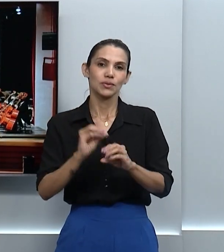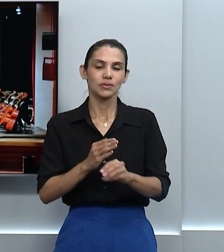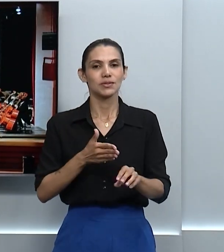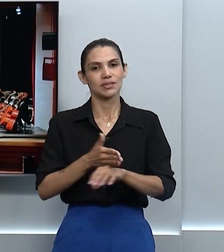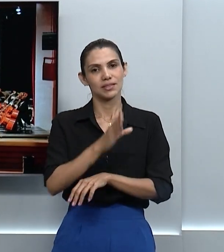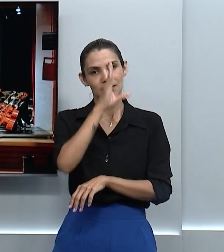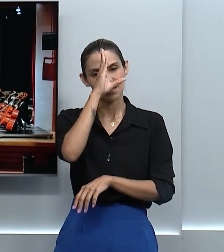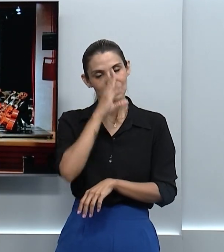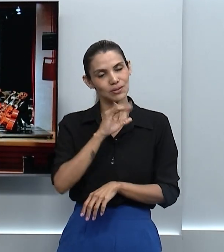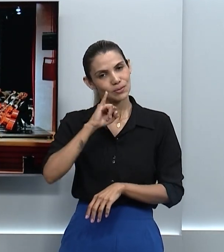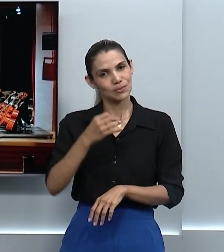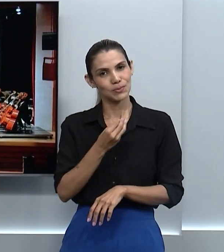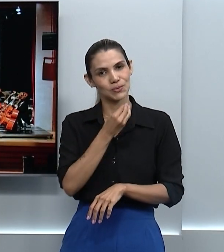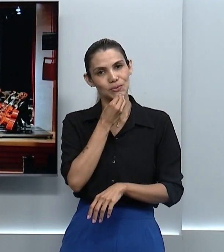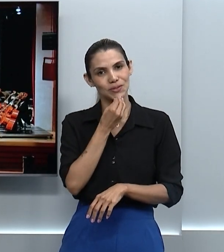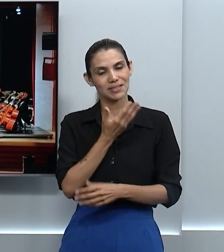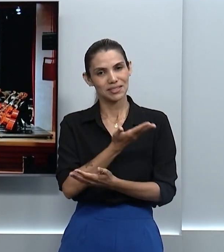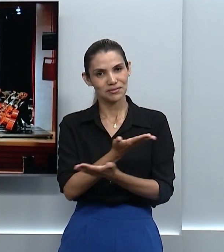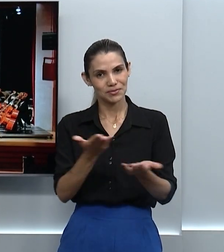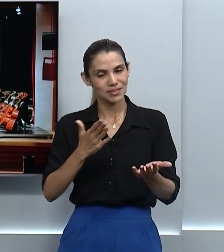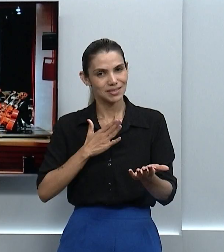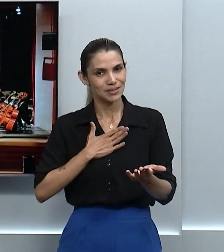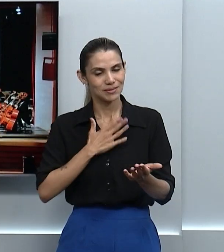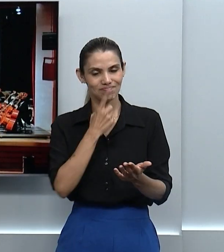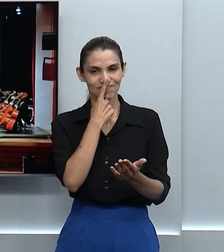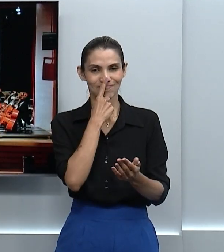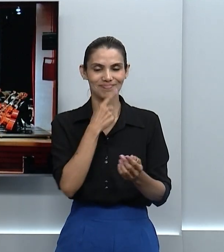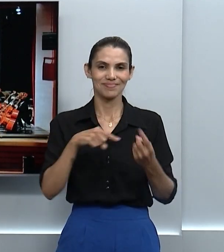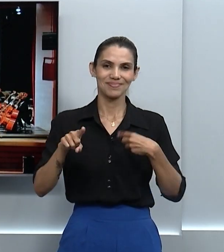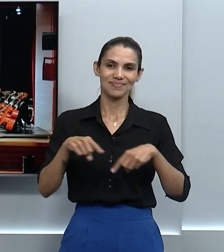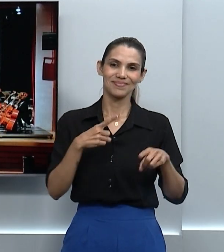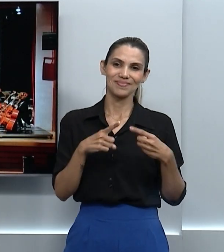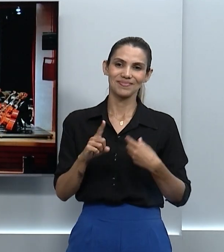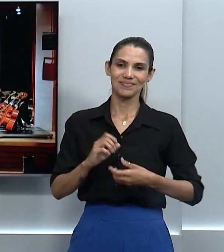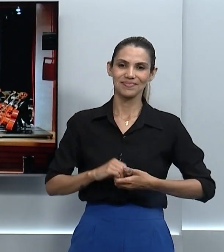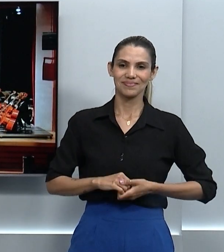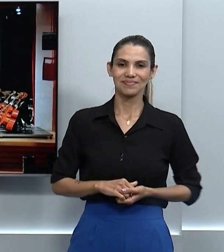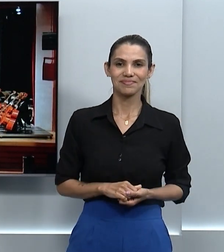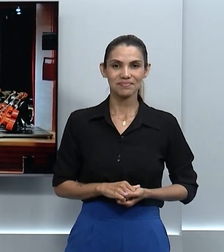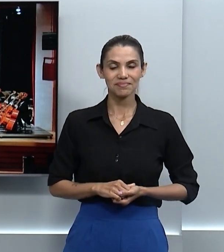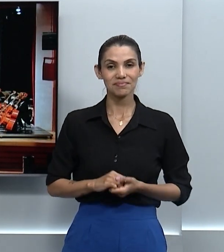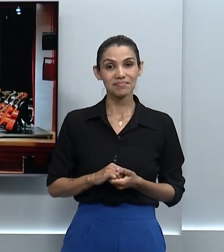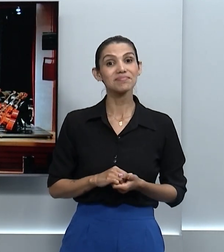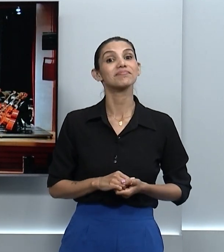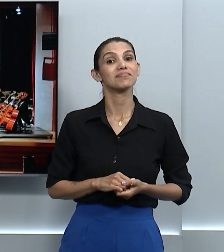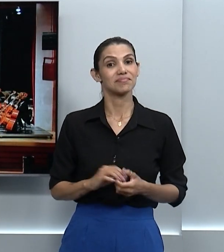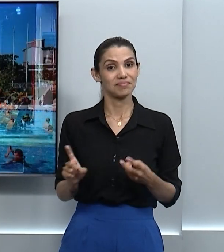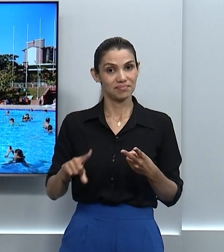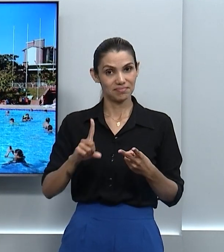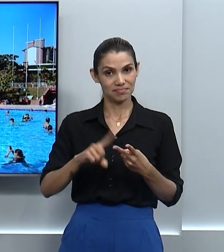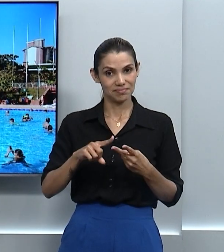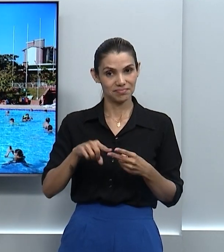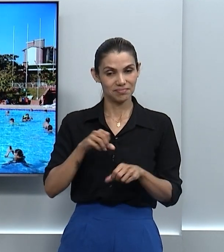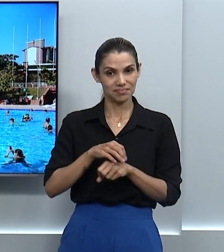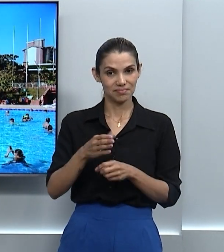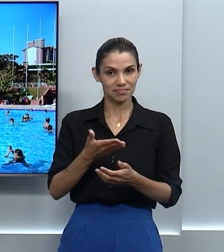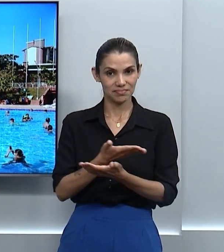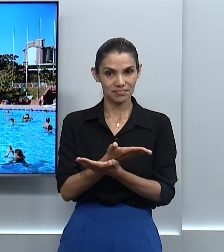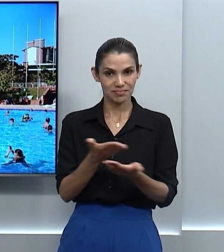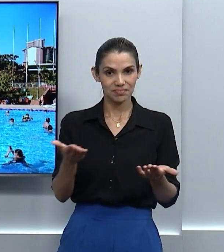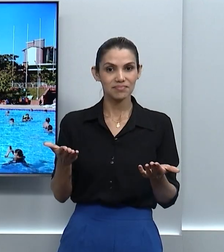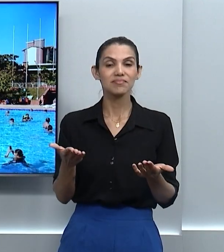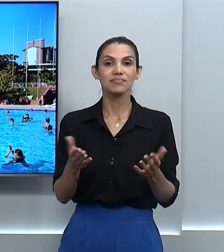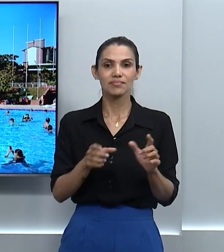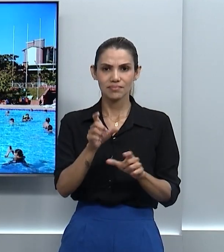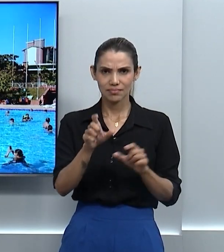e é uma ótima opção para quem gosta de música. Bom, a outra opção é para os trabalhadores aí